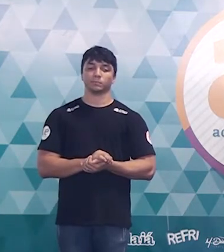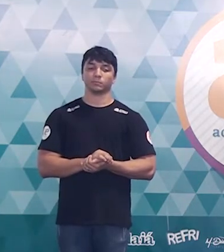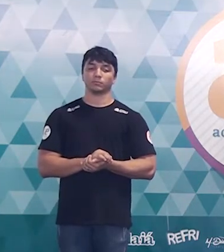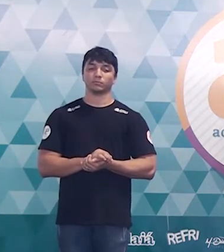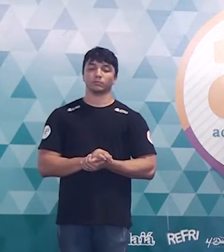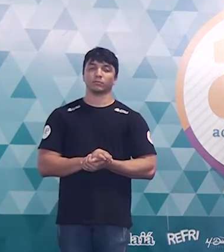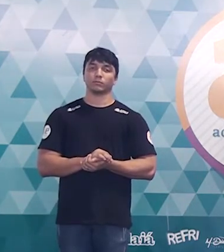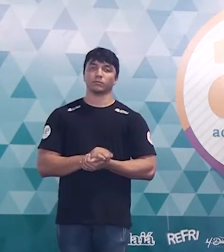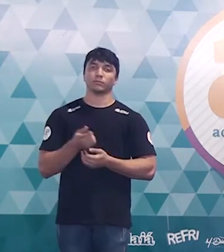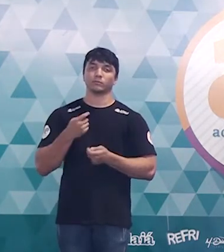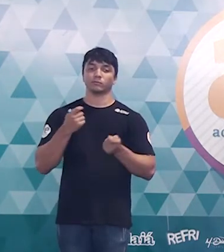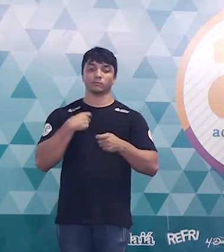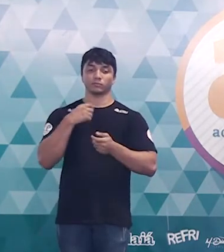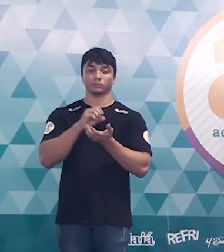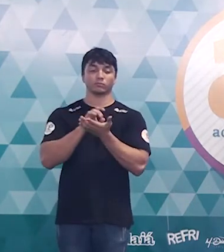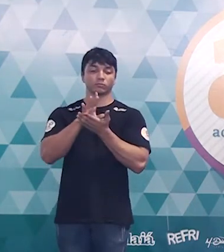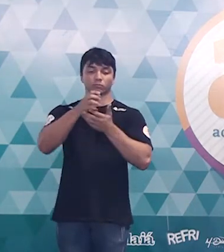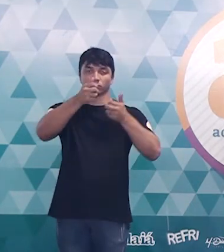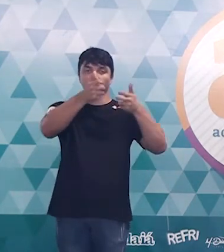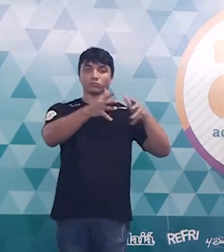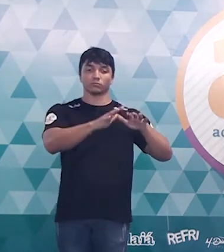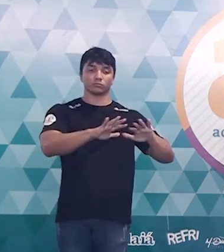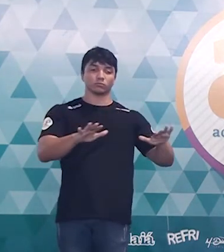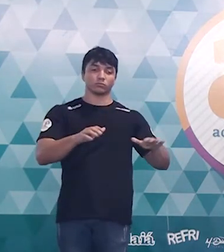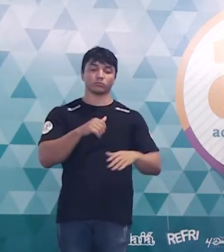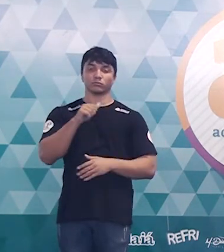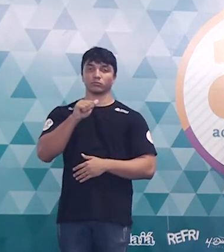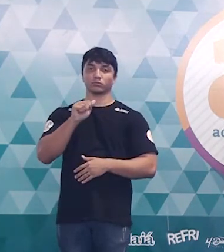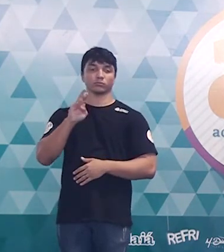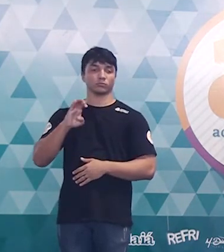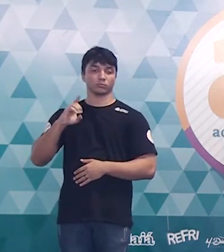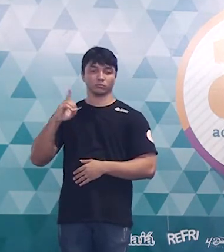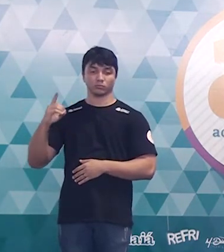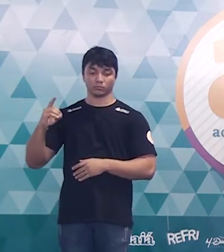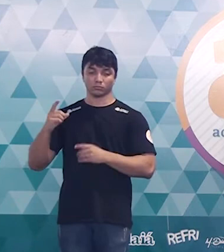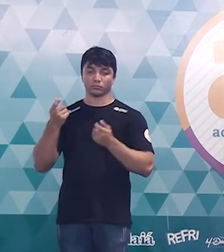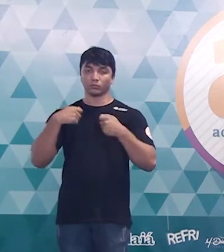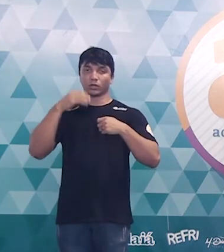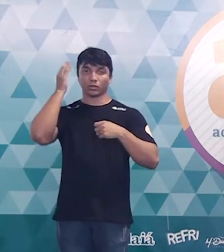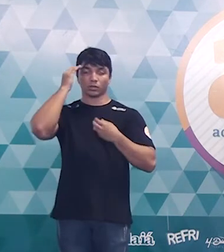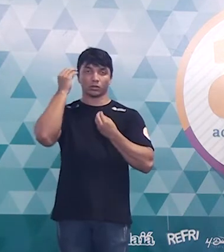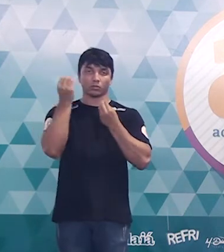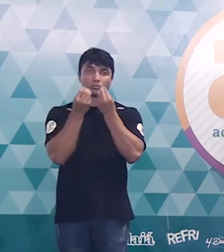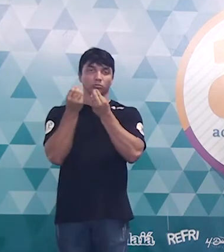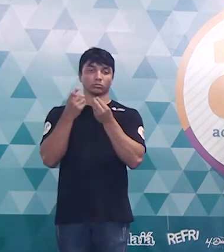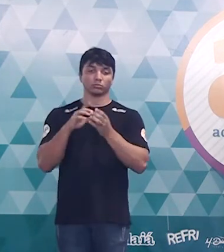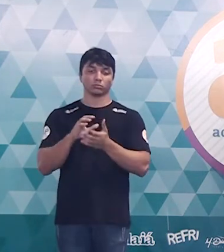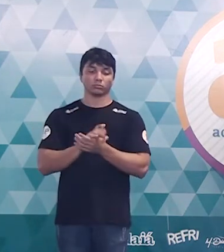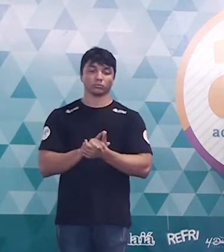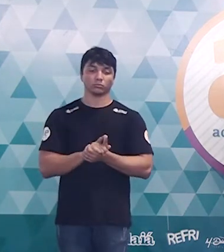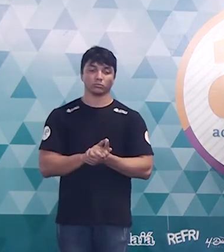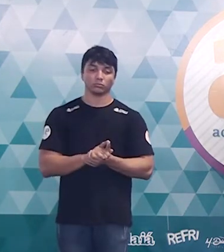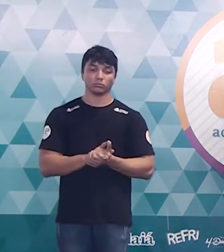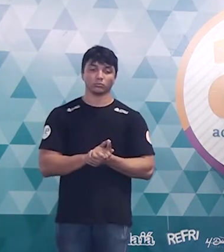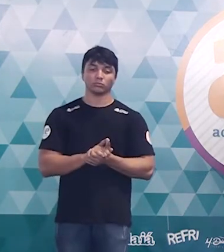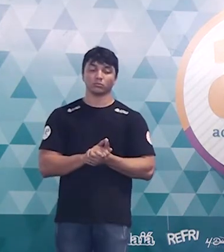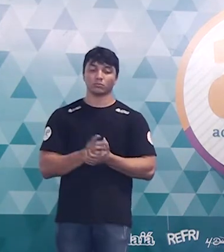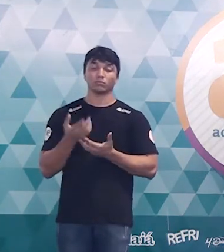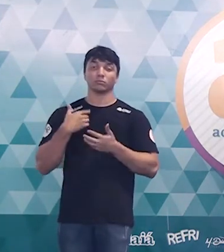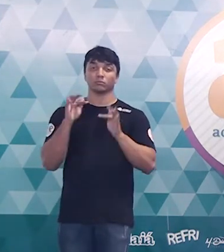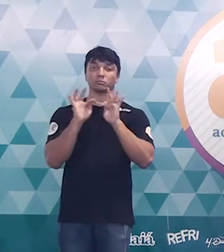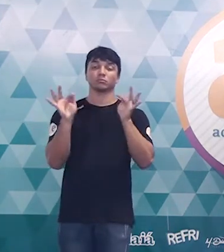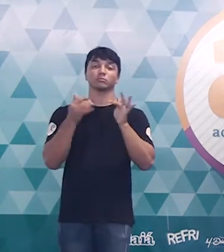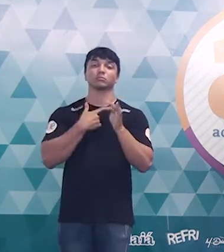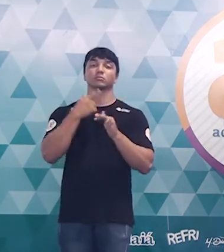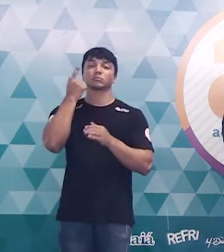então, você pode dispensar essa explicação, não pode agora, ó, para que letras, né? Compreendeu com números, para que letras? Mas olha só,